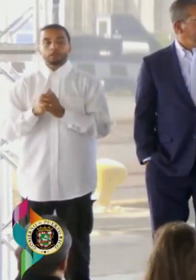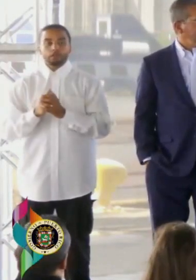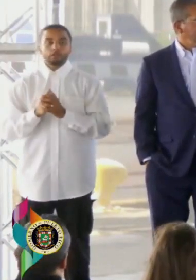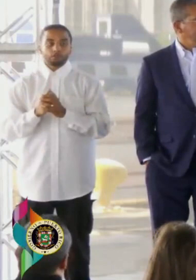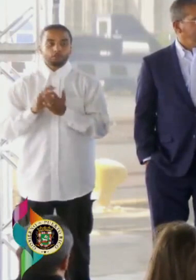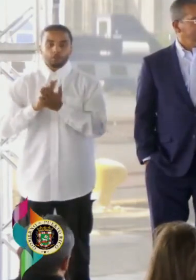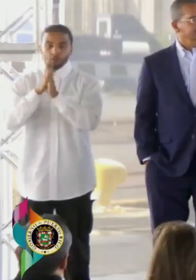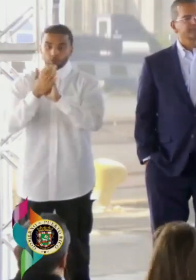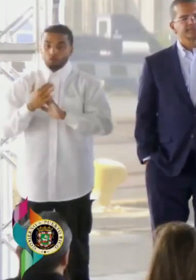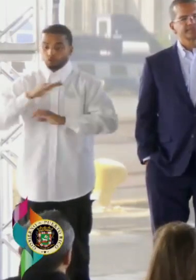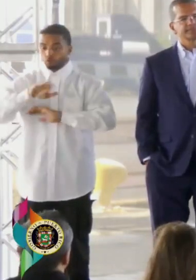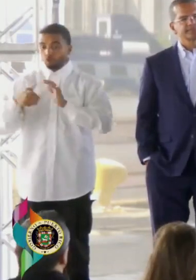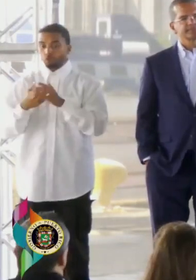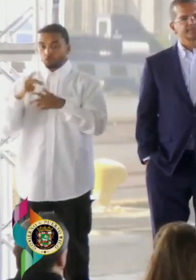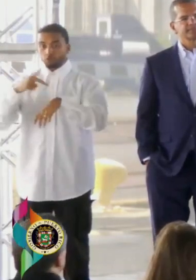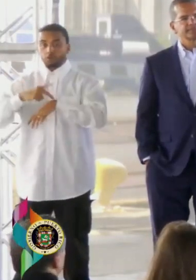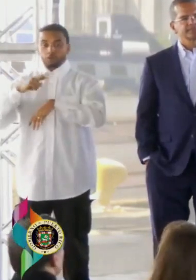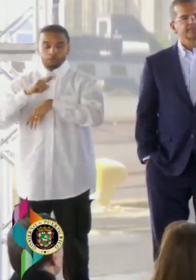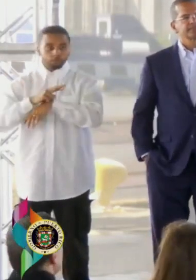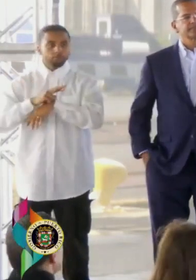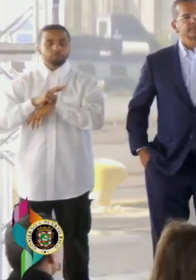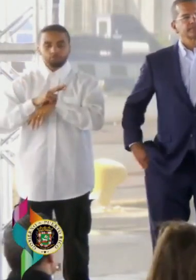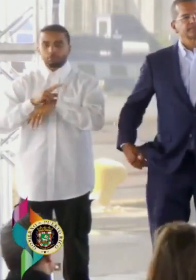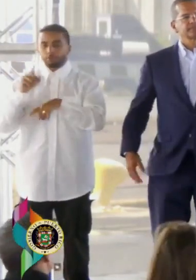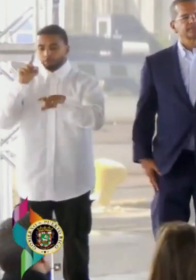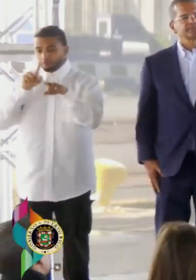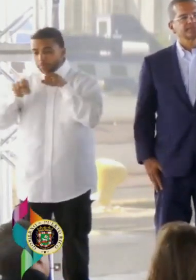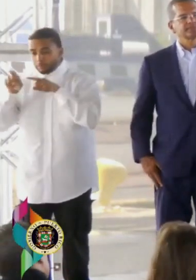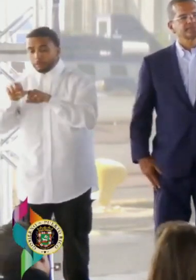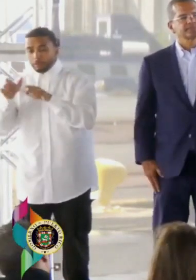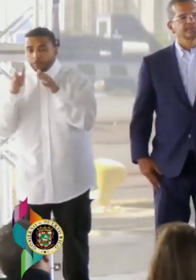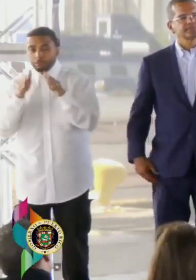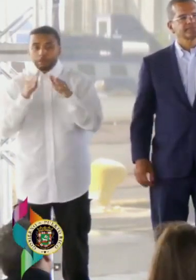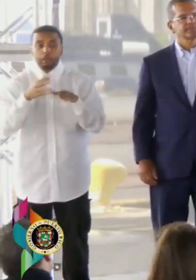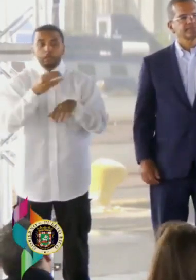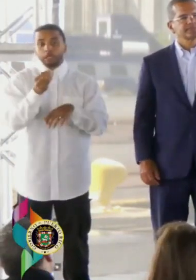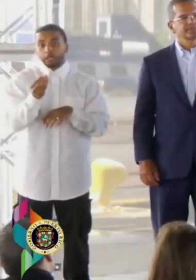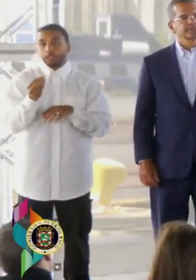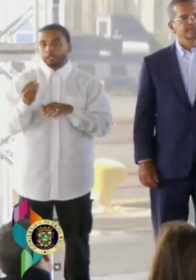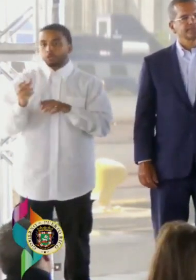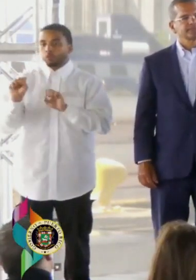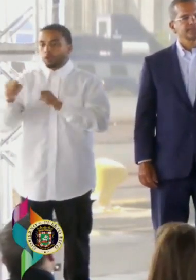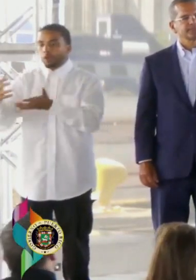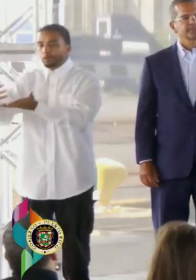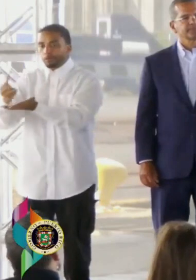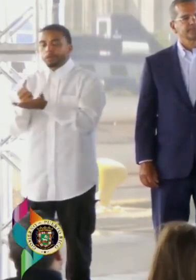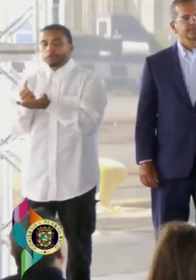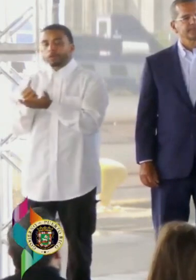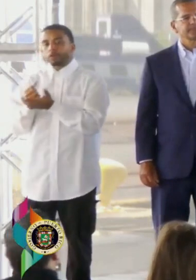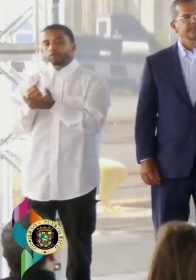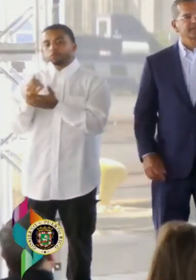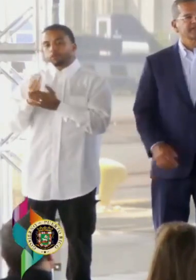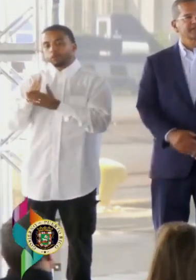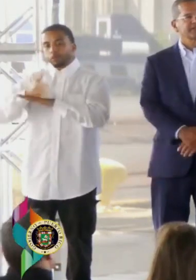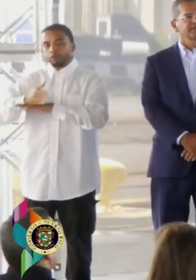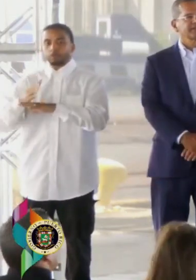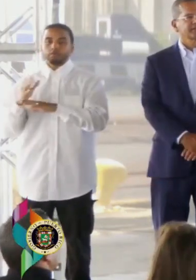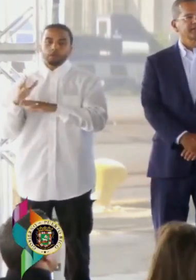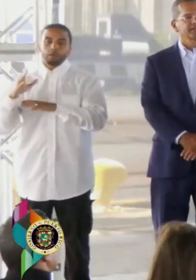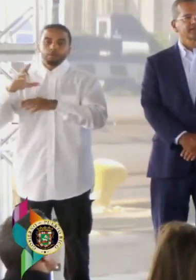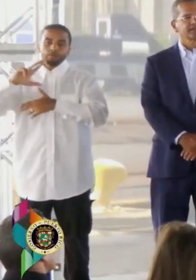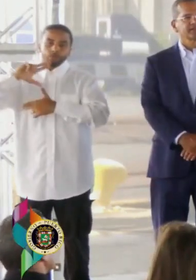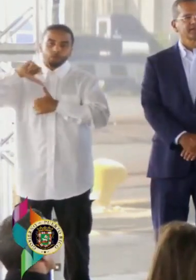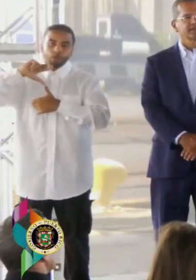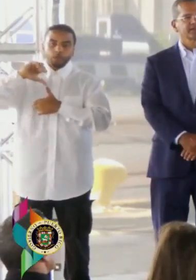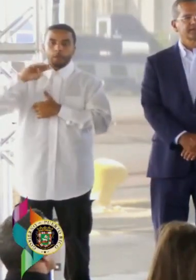través de todo Puerto Rico tanto en términos de mitigación como de recuperación tras Los hurac huracanes jme y María a los senadores a los representantes